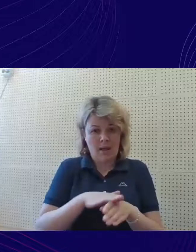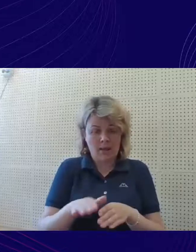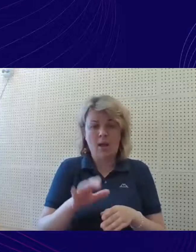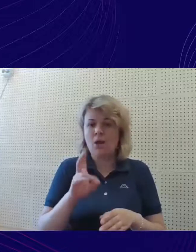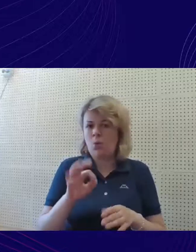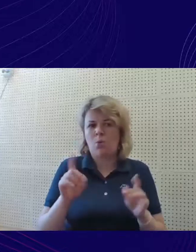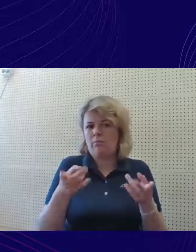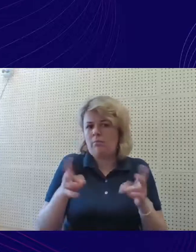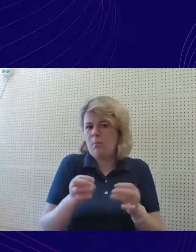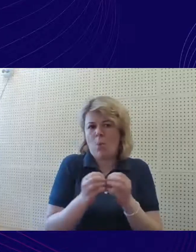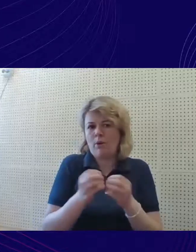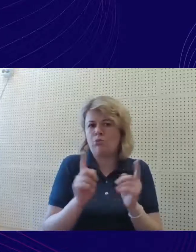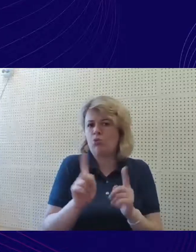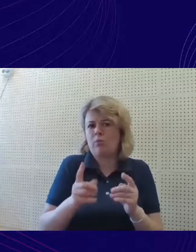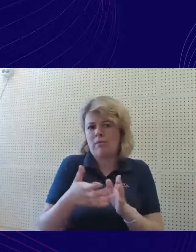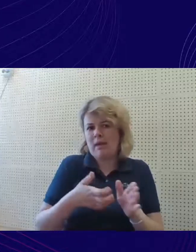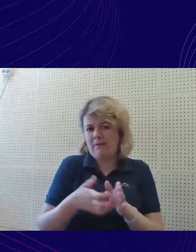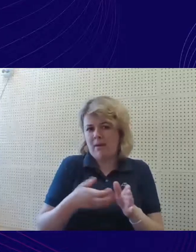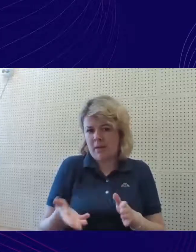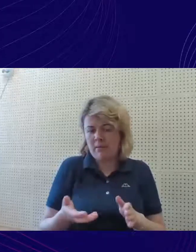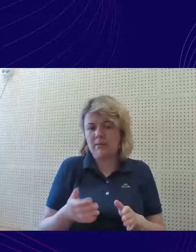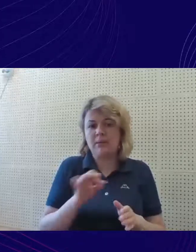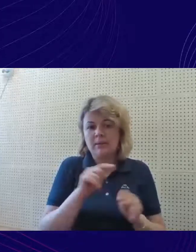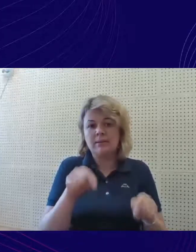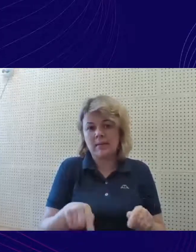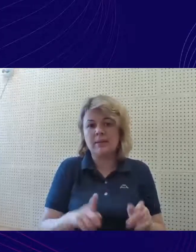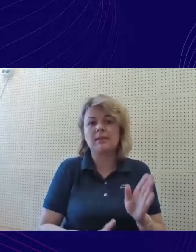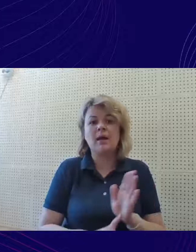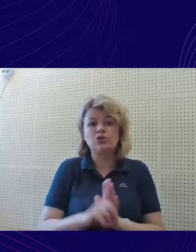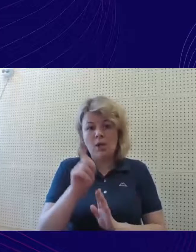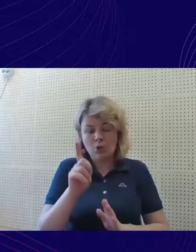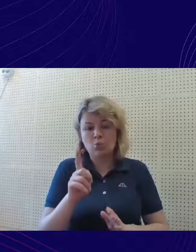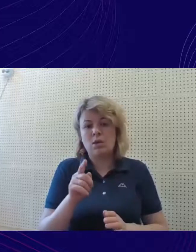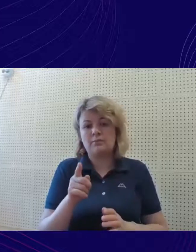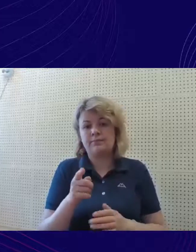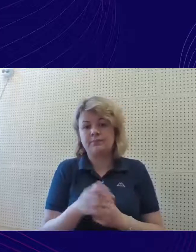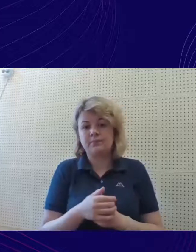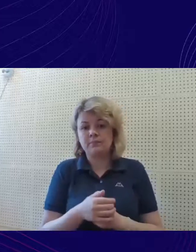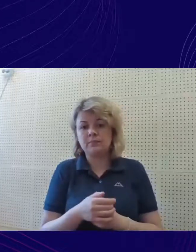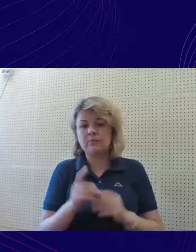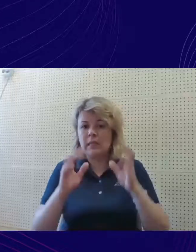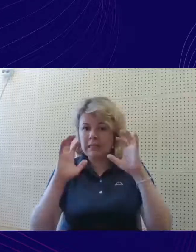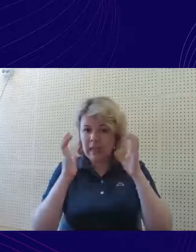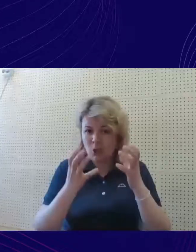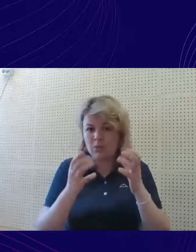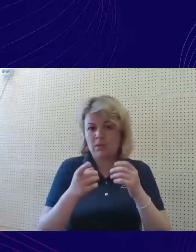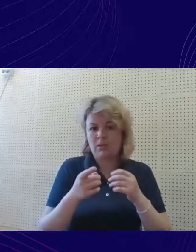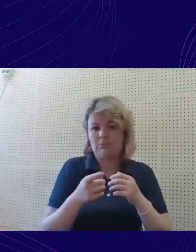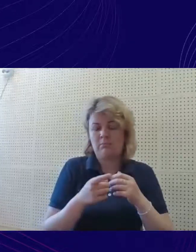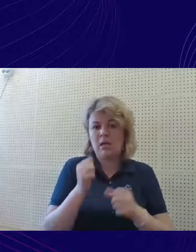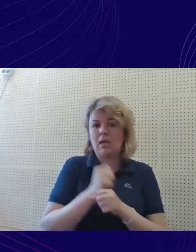не хватает. И здесь тогда начинаются уже... серьезные